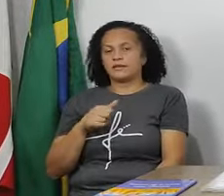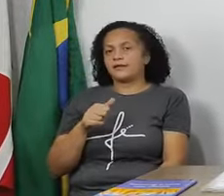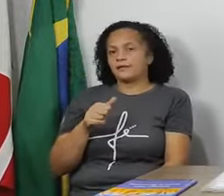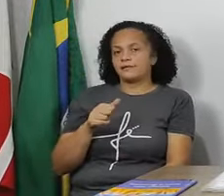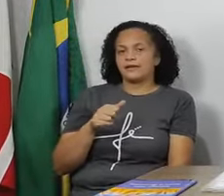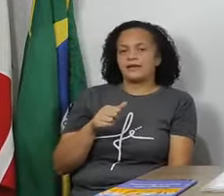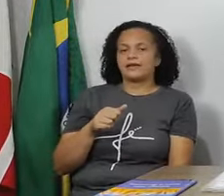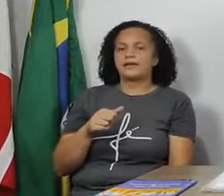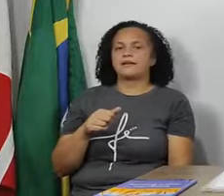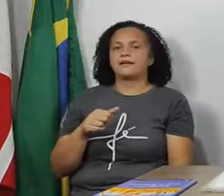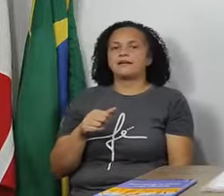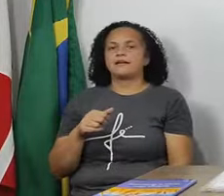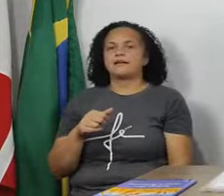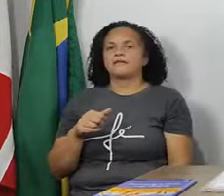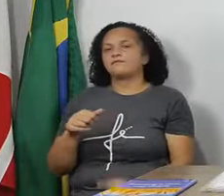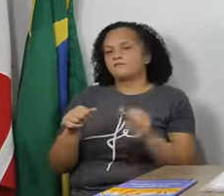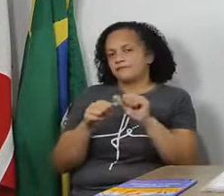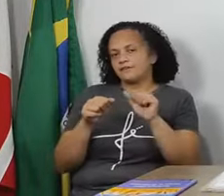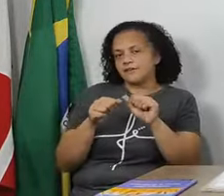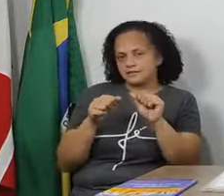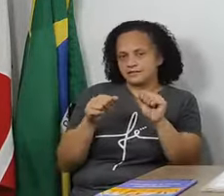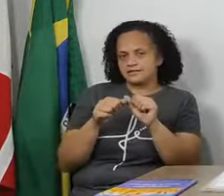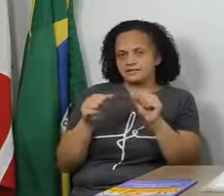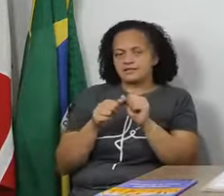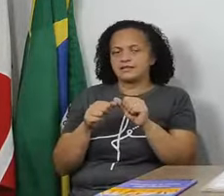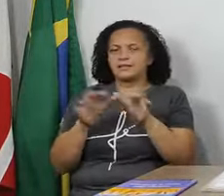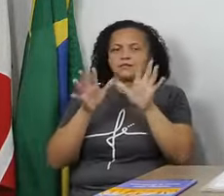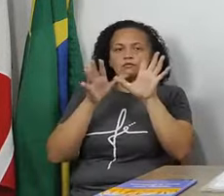pássaro voe por cima da nossa cabeça. A